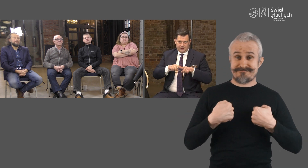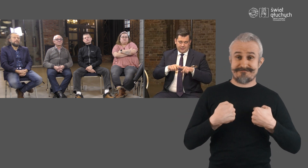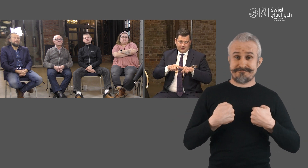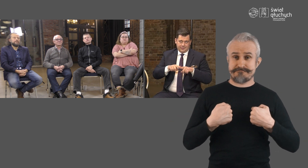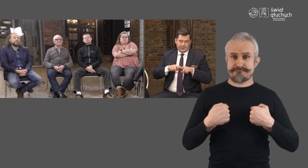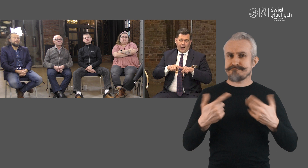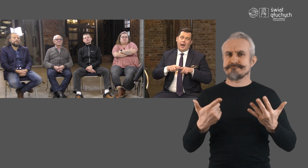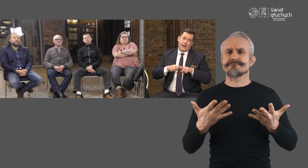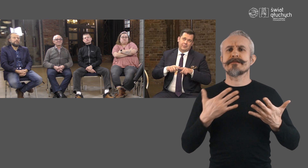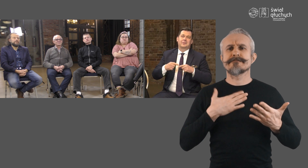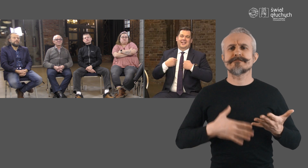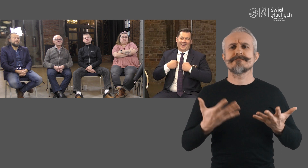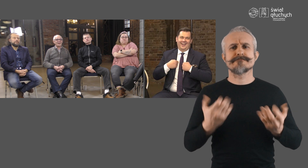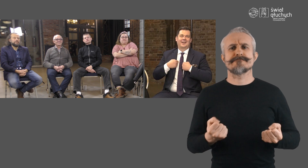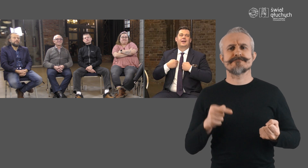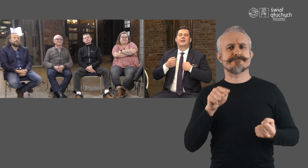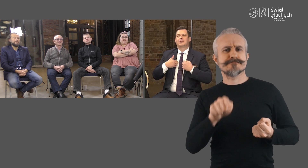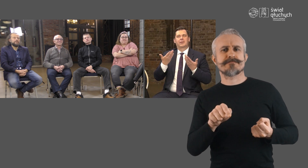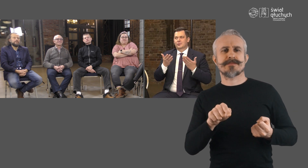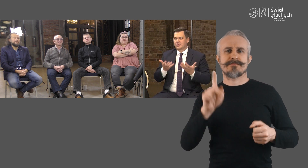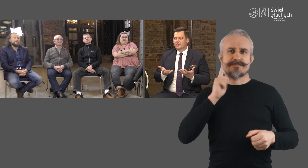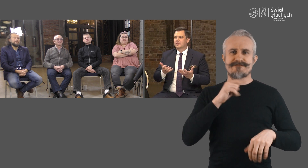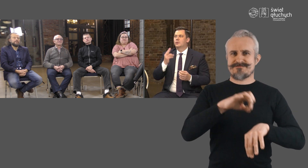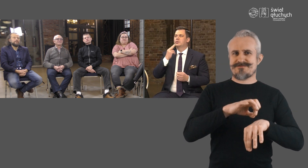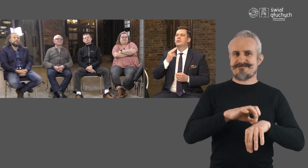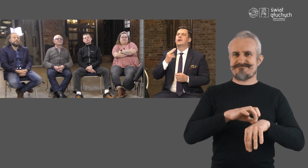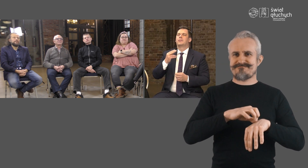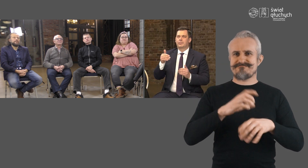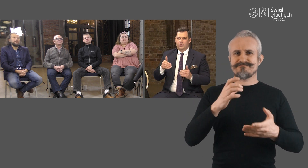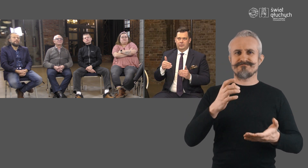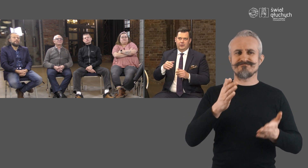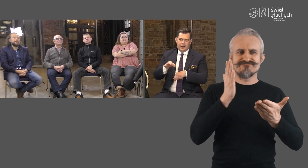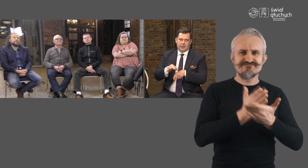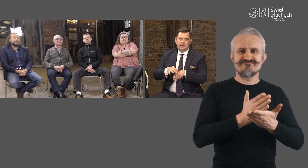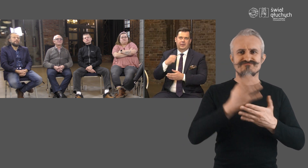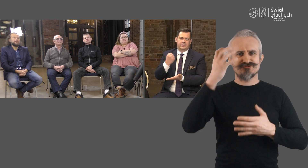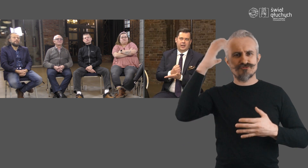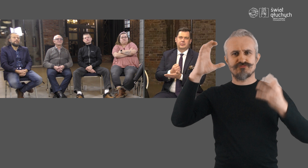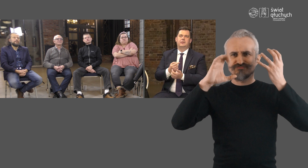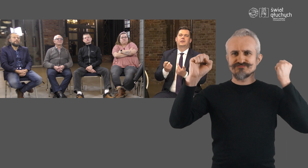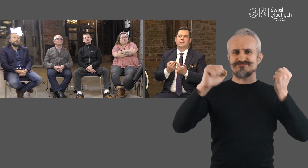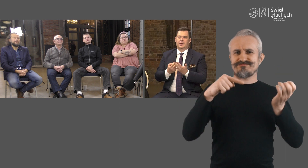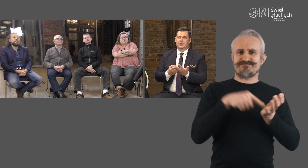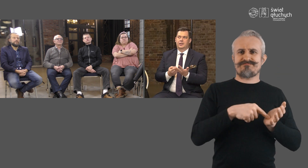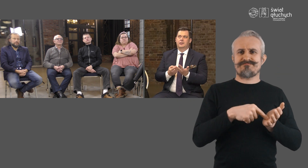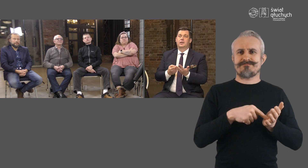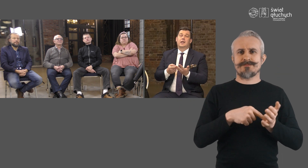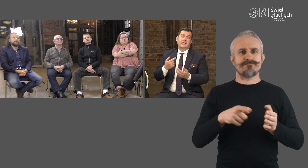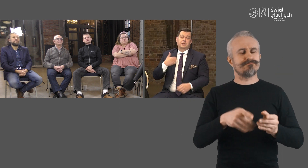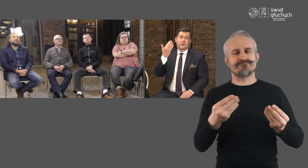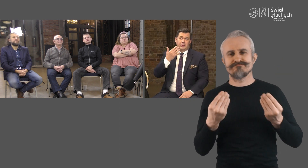my, a przynajmniej ja bym bardzo chciał, żeby głusi mogli być lekarzami, prawnikami